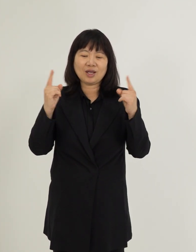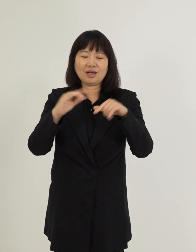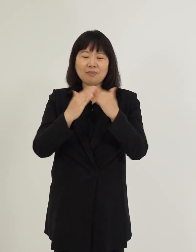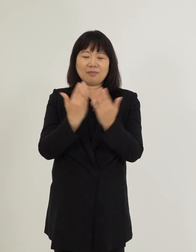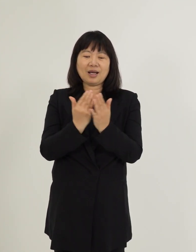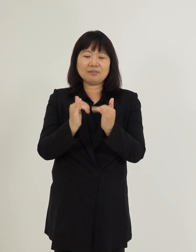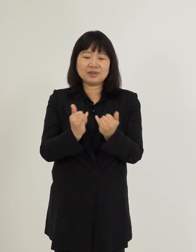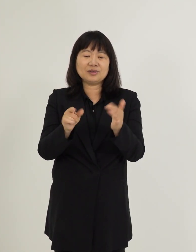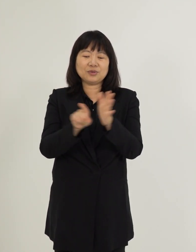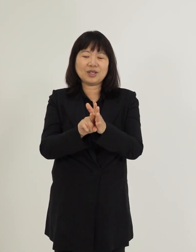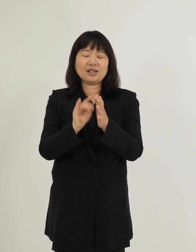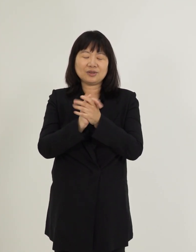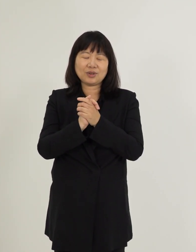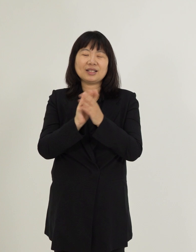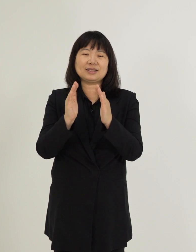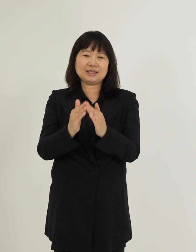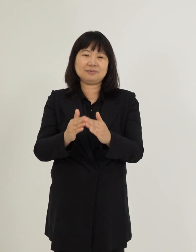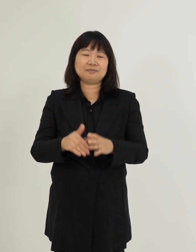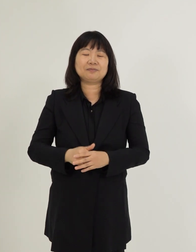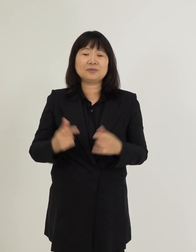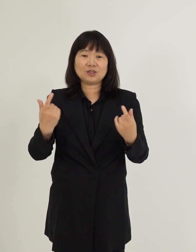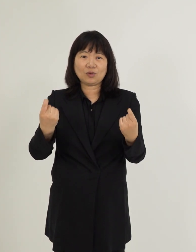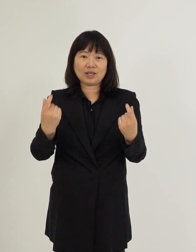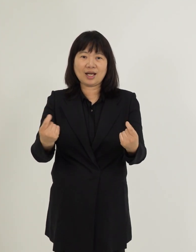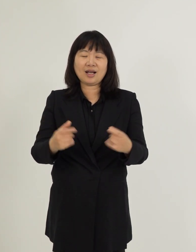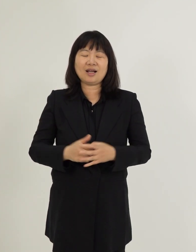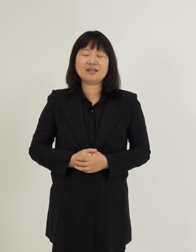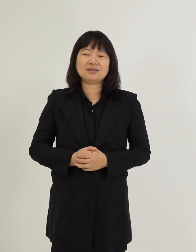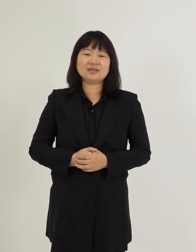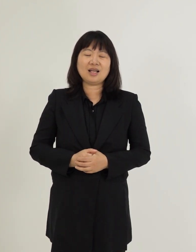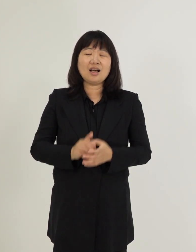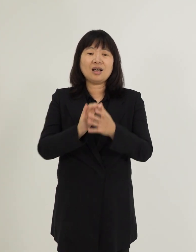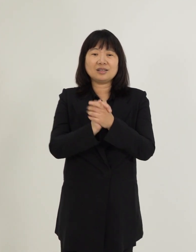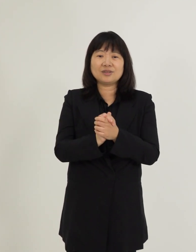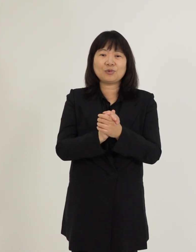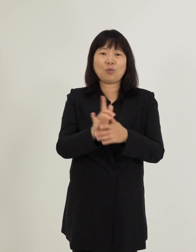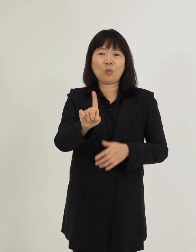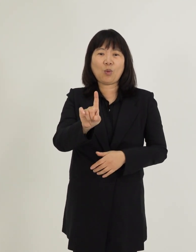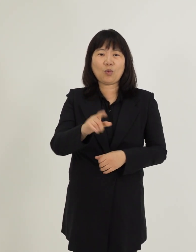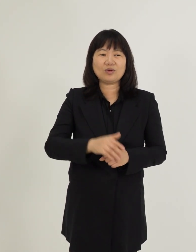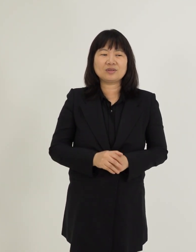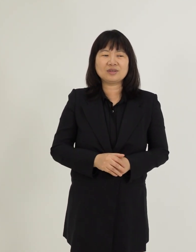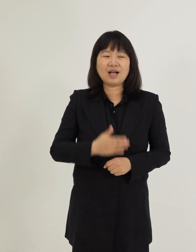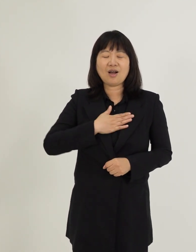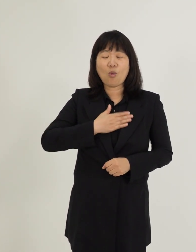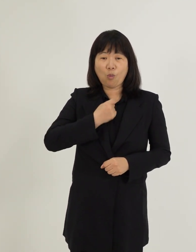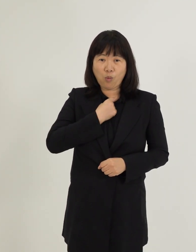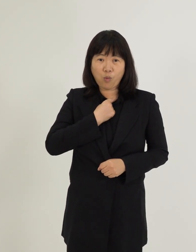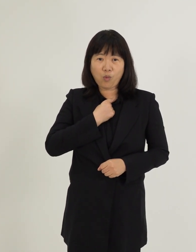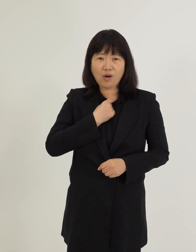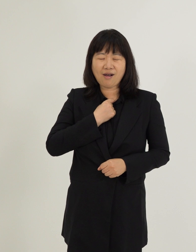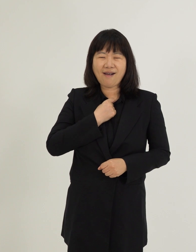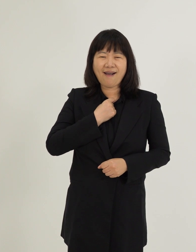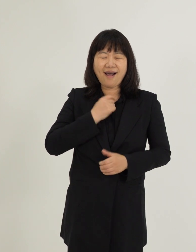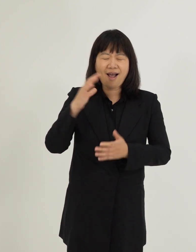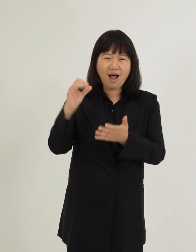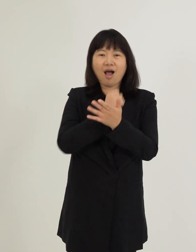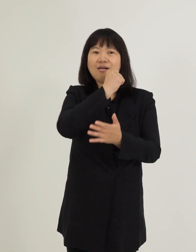위하여 기도하는 집이에요. 기도란 뭡니까? 자기가 원하는 걸